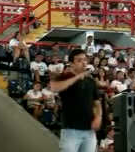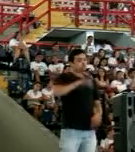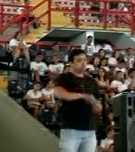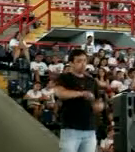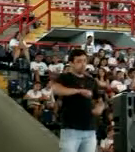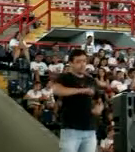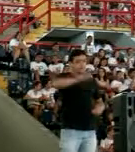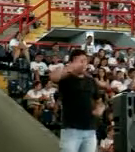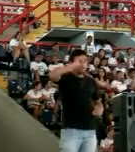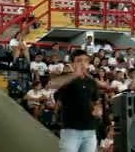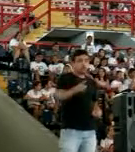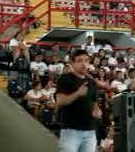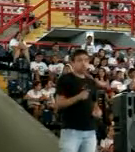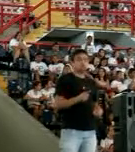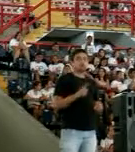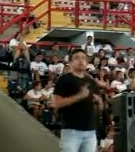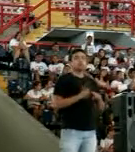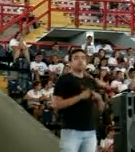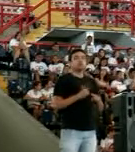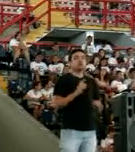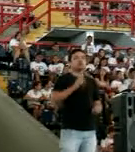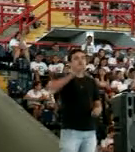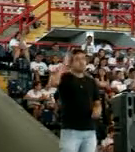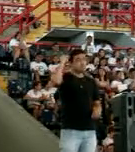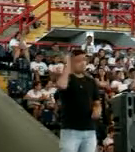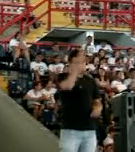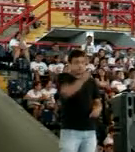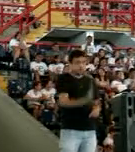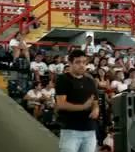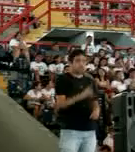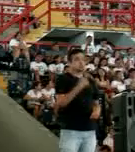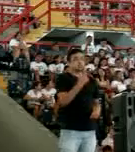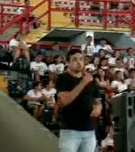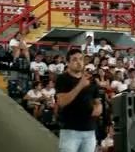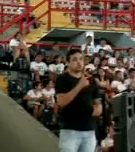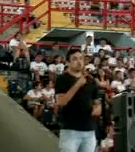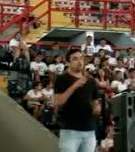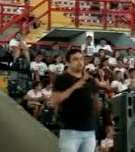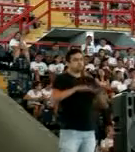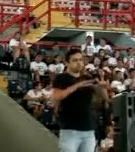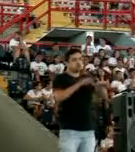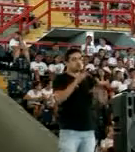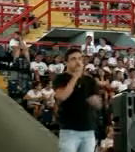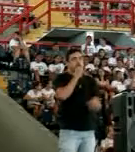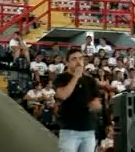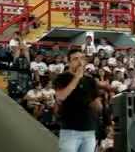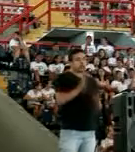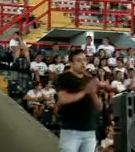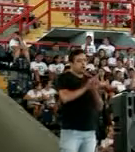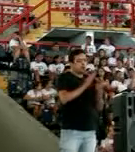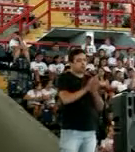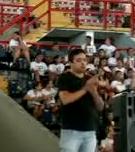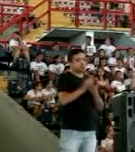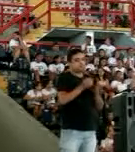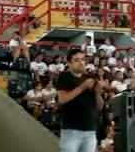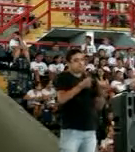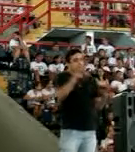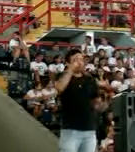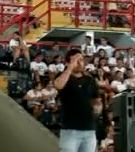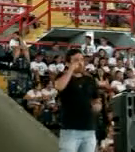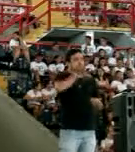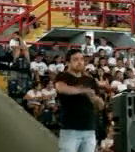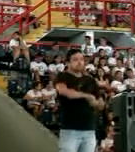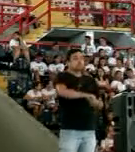tropas. Lembre-se de uma coisa, nós não tínhamos exército ainda, né? Nós tínhamos tropas locais, algumas tropas militares, como também